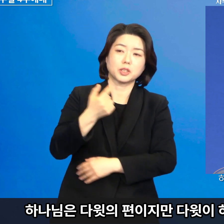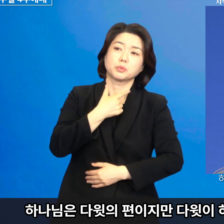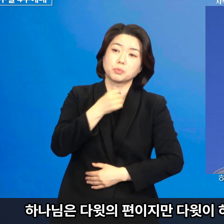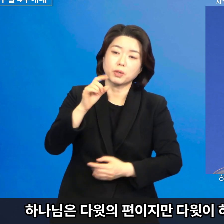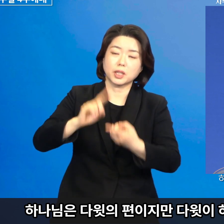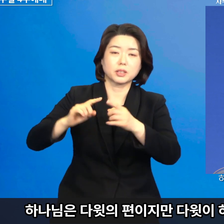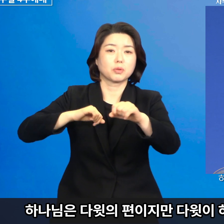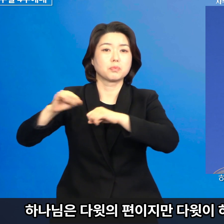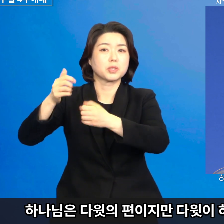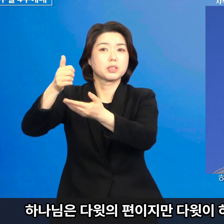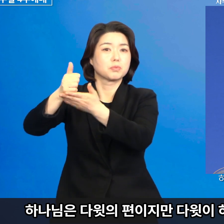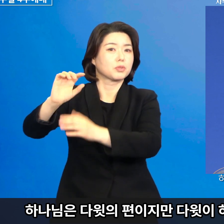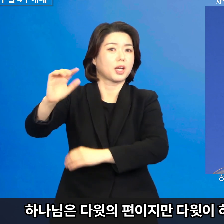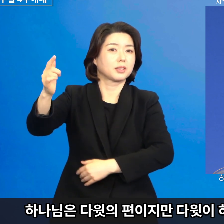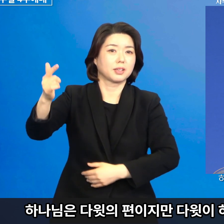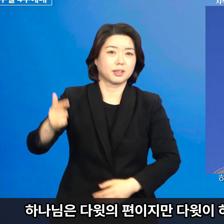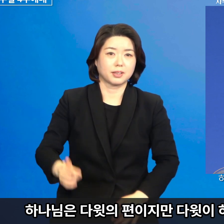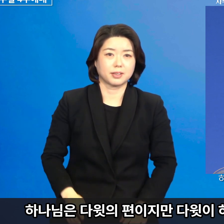움직이는 분은 아니다.